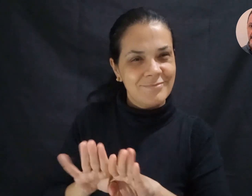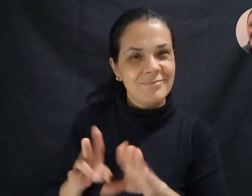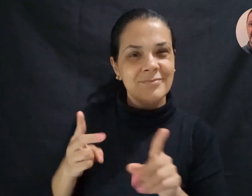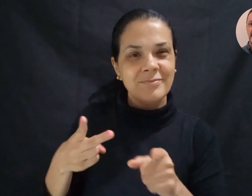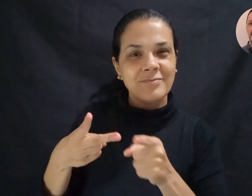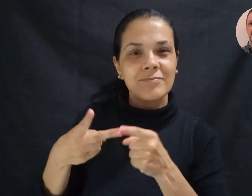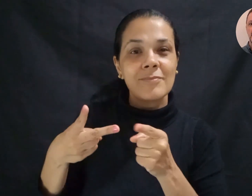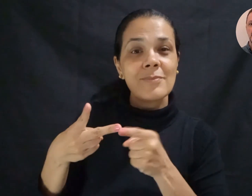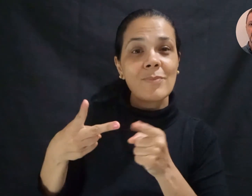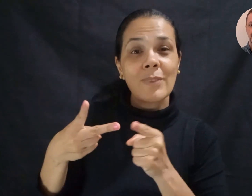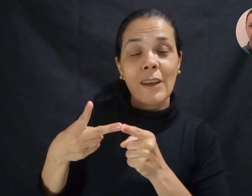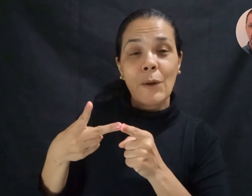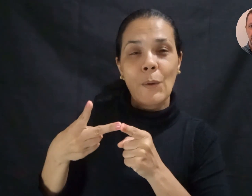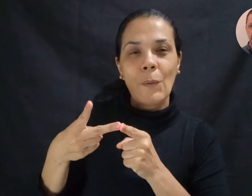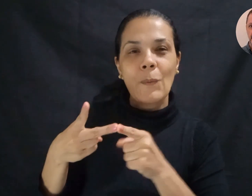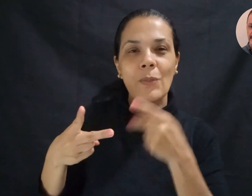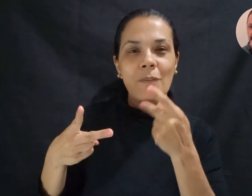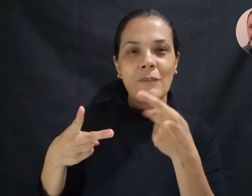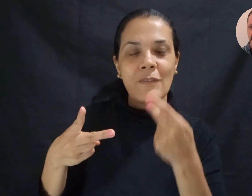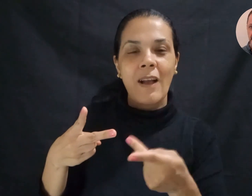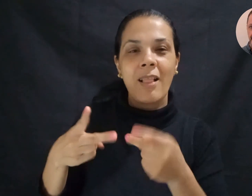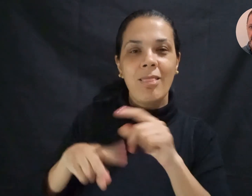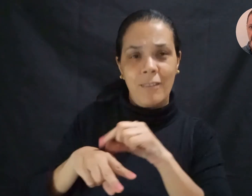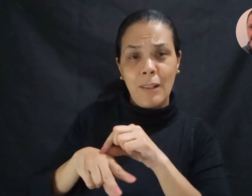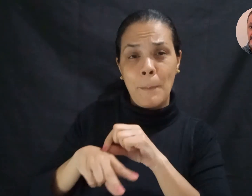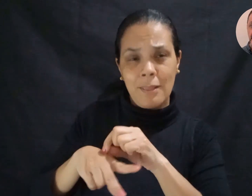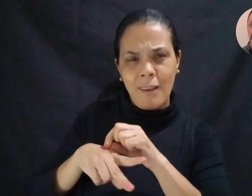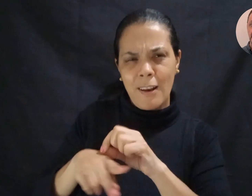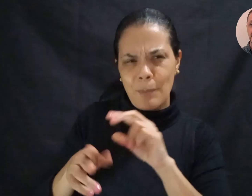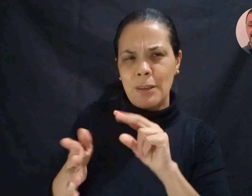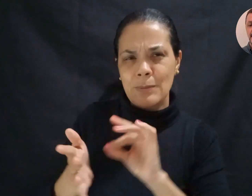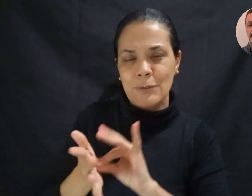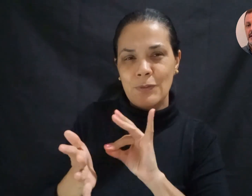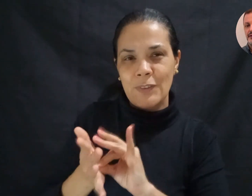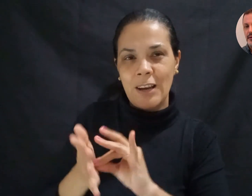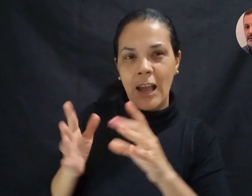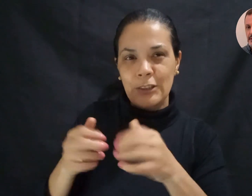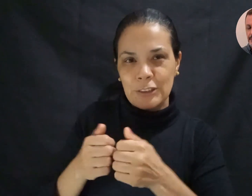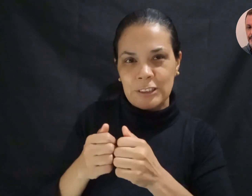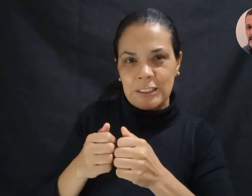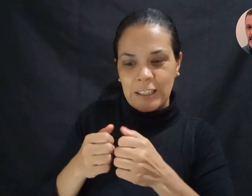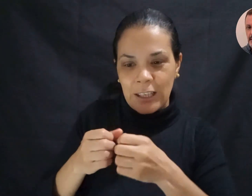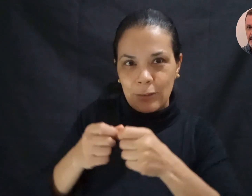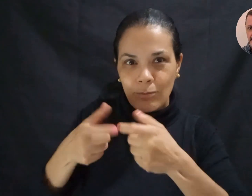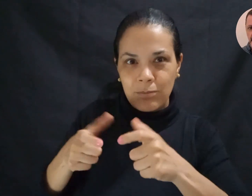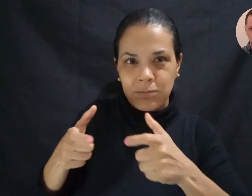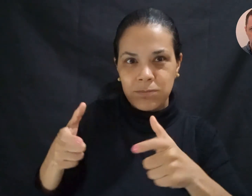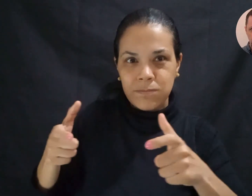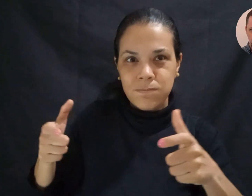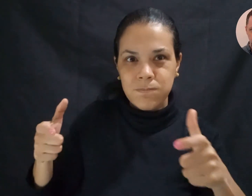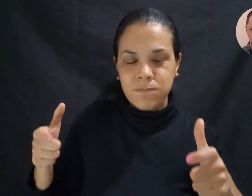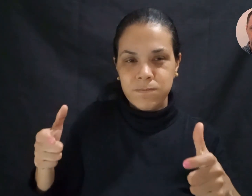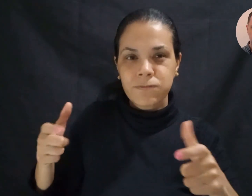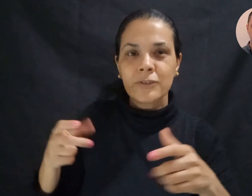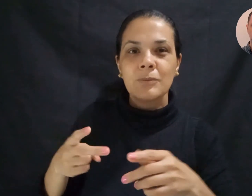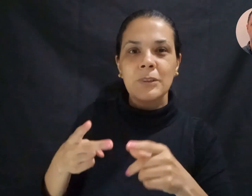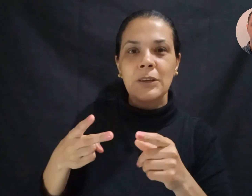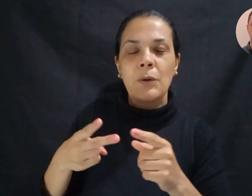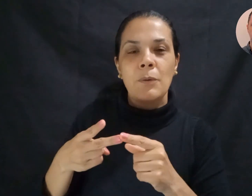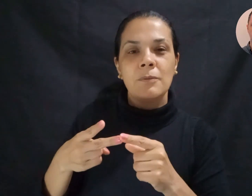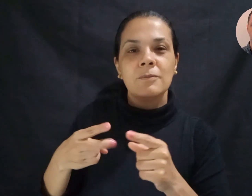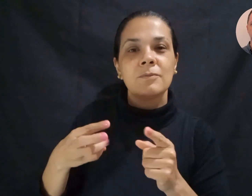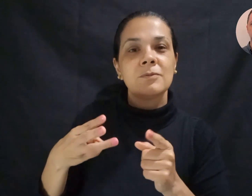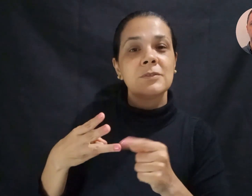Jesus materializou os pães e os peixes, a partir daqueles que foram entregues pelo menino. Também uma interpretação válida